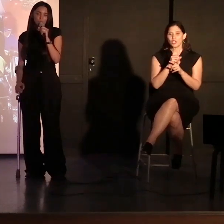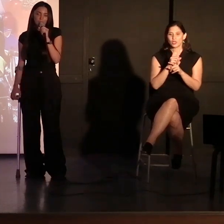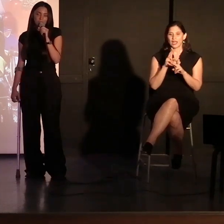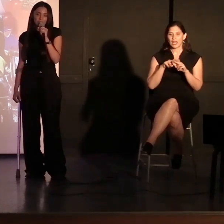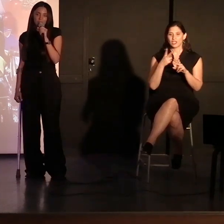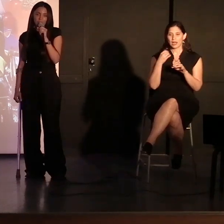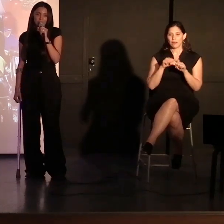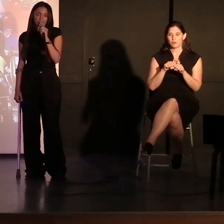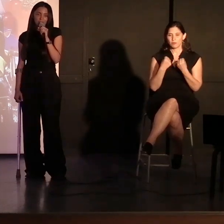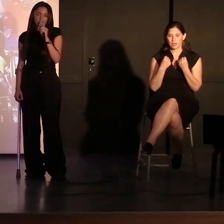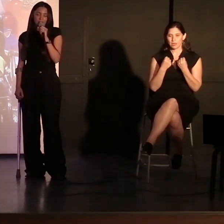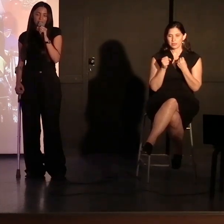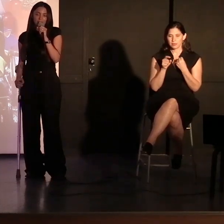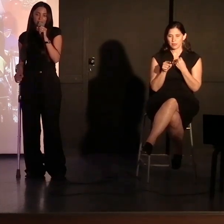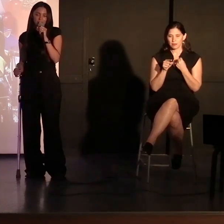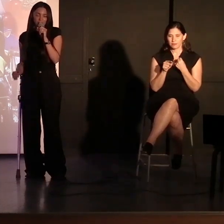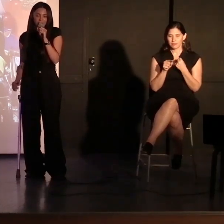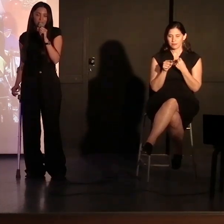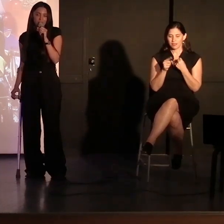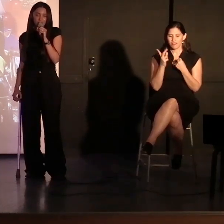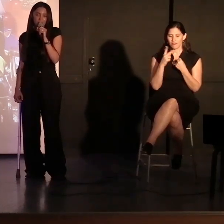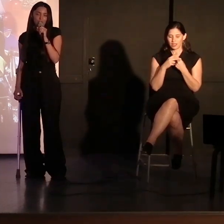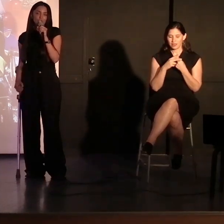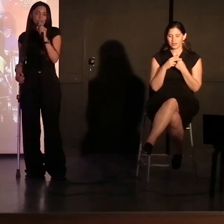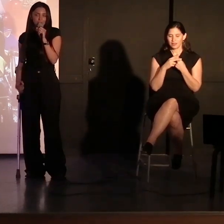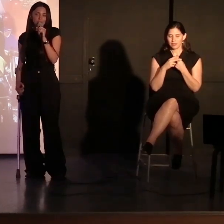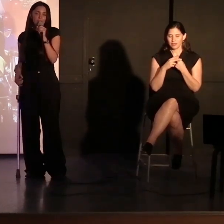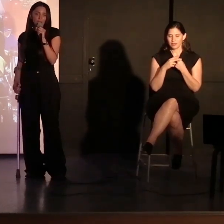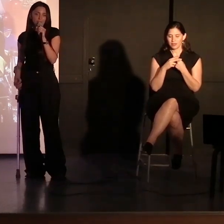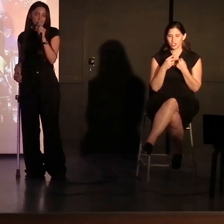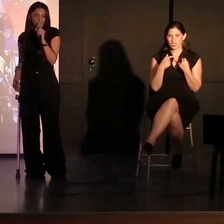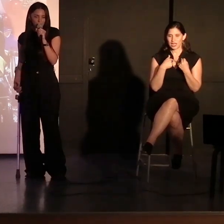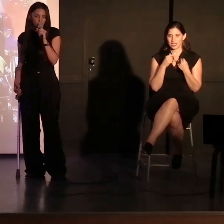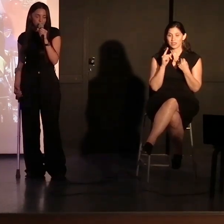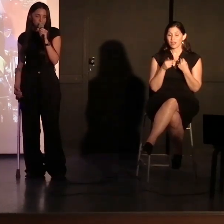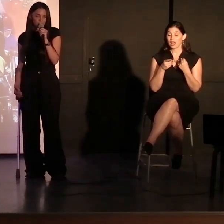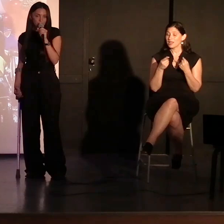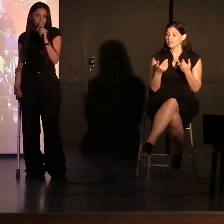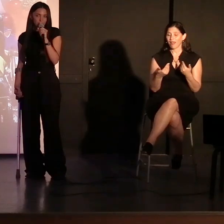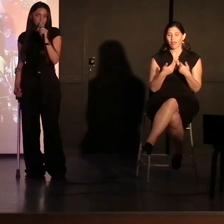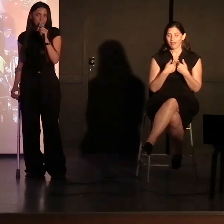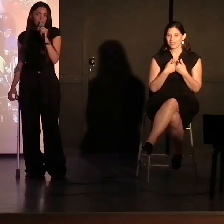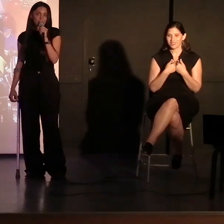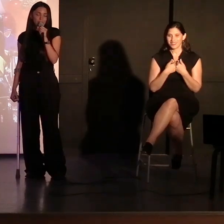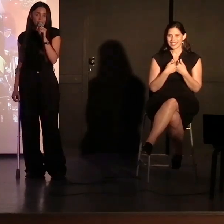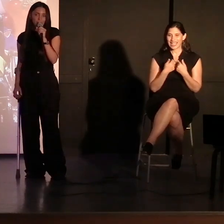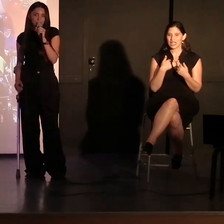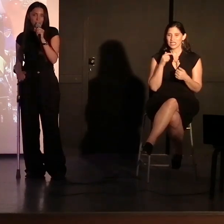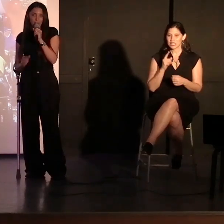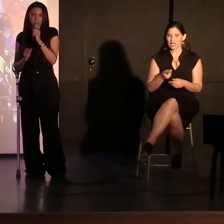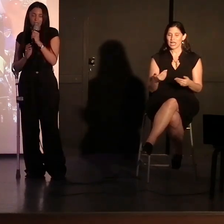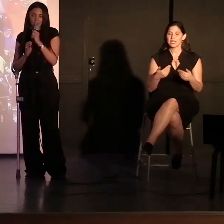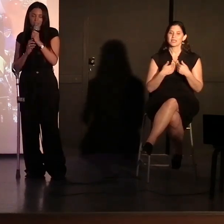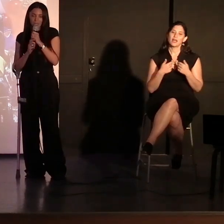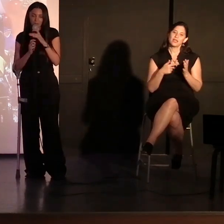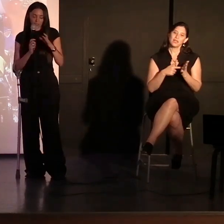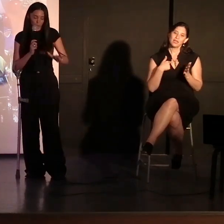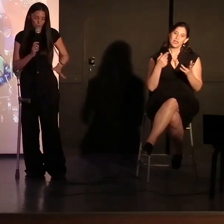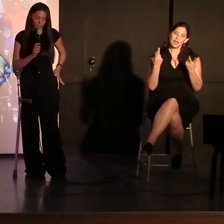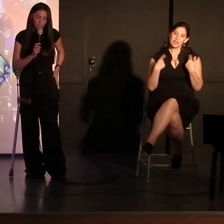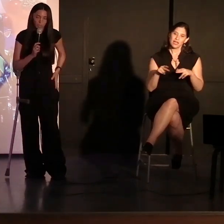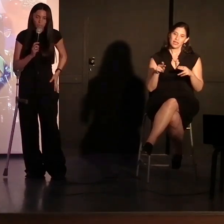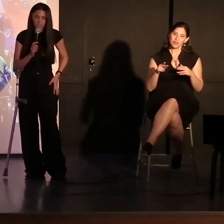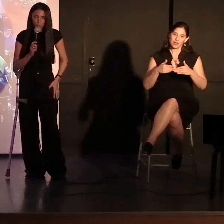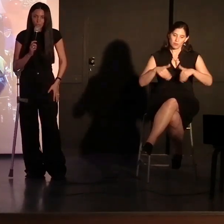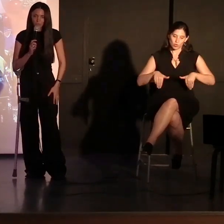שהיה לי את המשבר הזה הבנתי שאני צריכה עזרה אני צריכה עזרה כי אני חזרתי